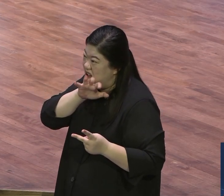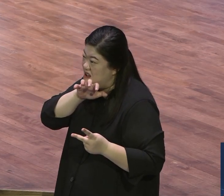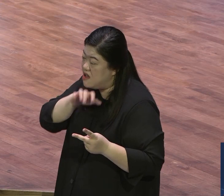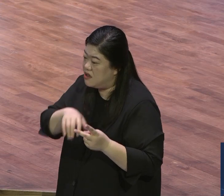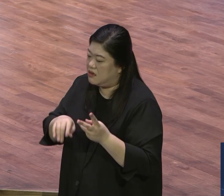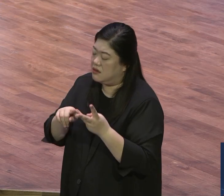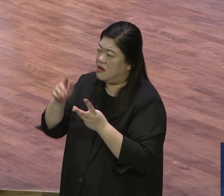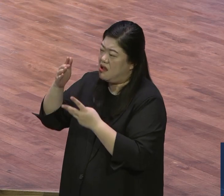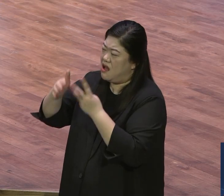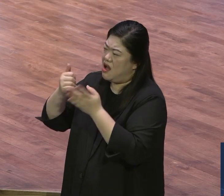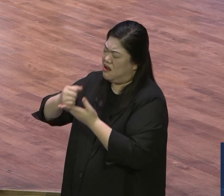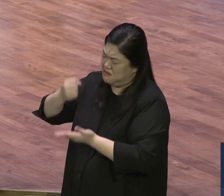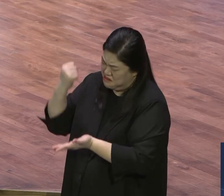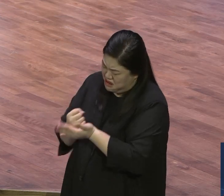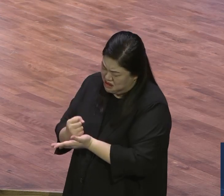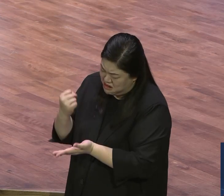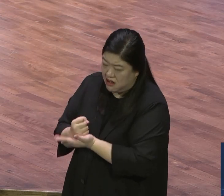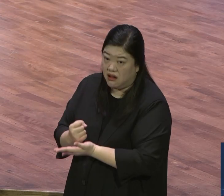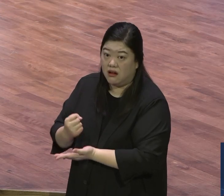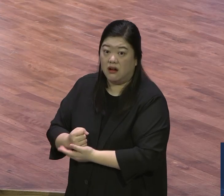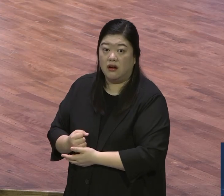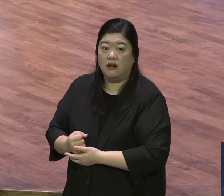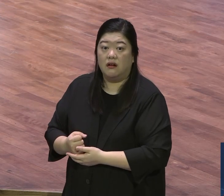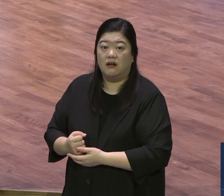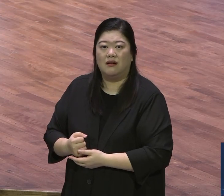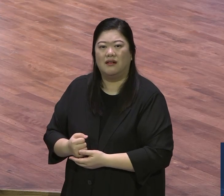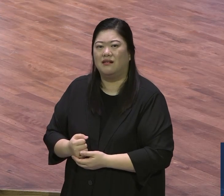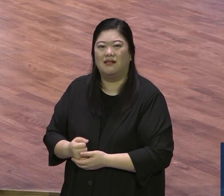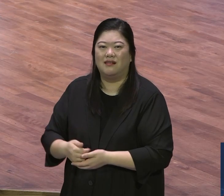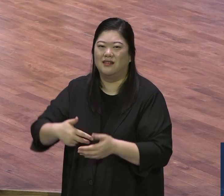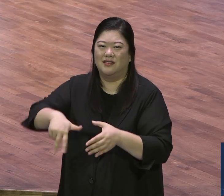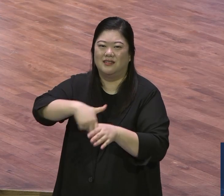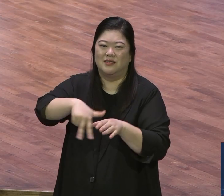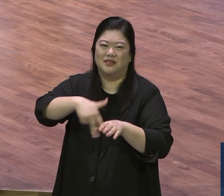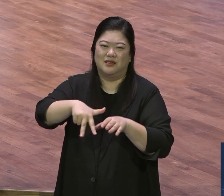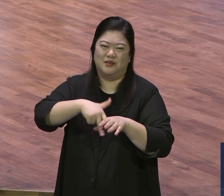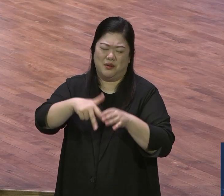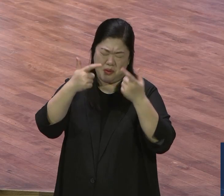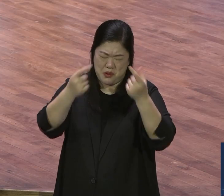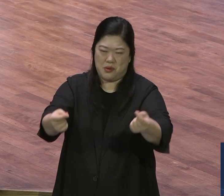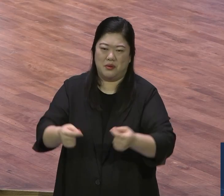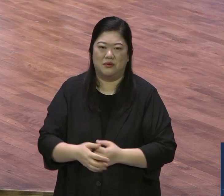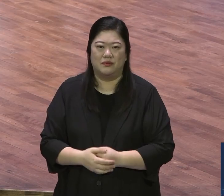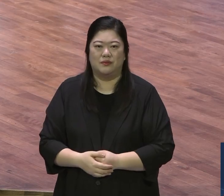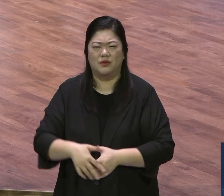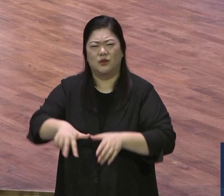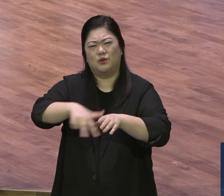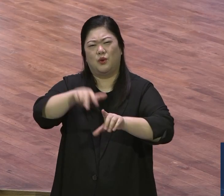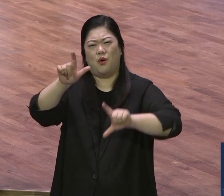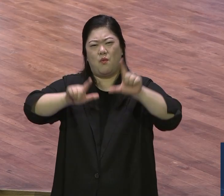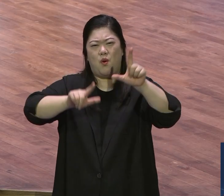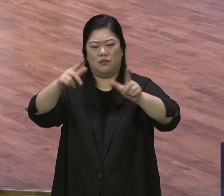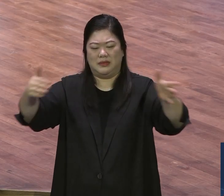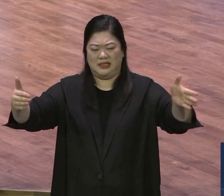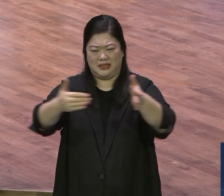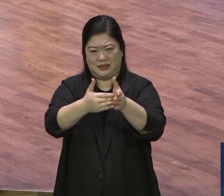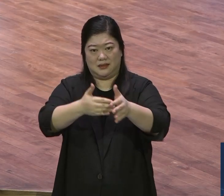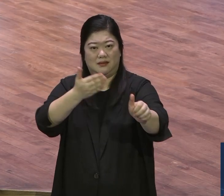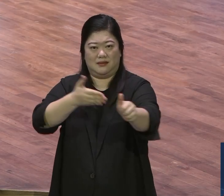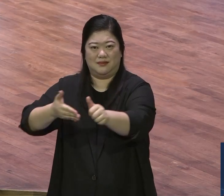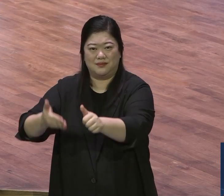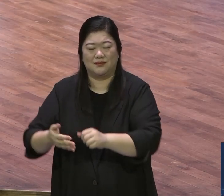그게 다 일법이에요. 그게 다 종교예요. 분별력이 없으니까 종교의 틀에 딱 갇혀있어요. 종교의 틀에